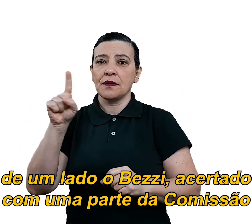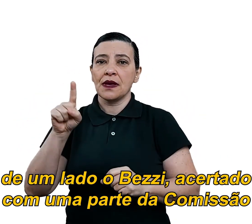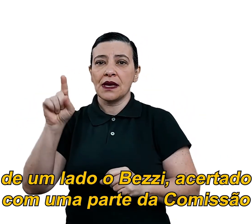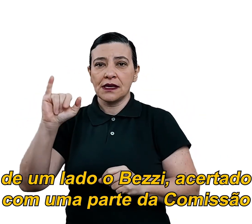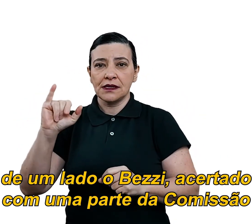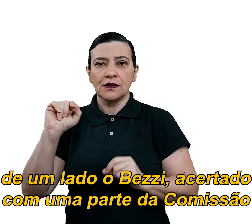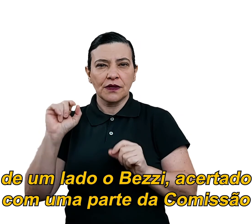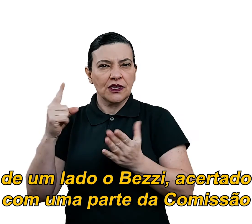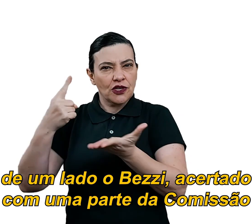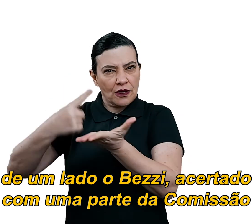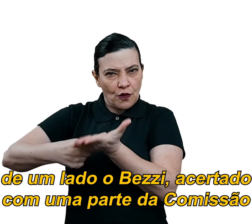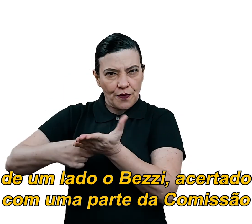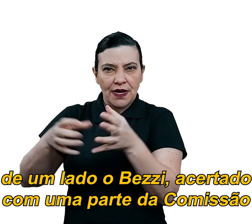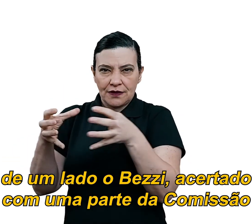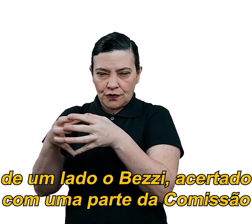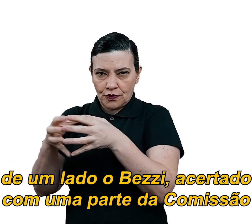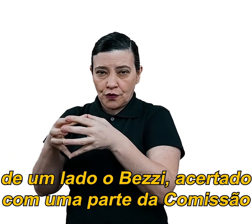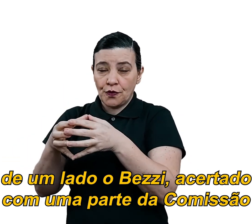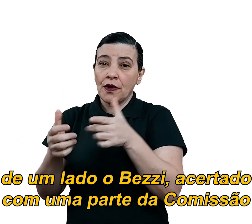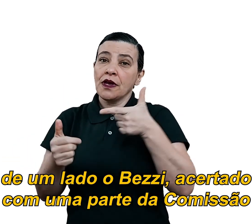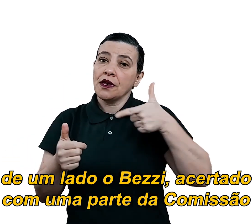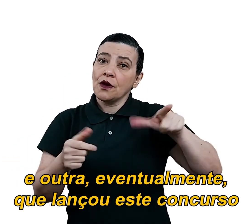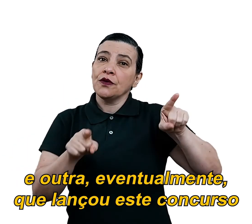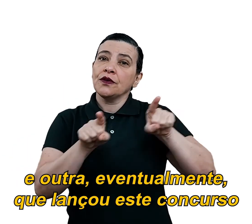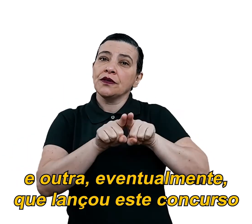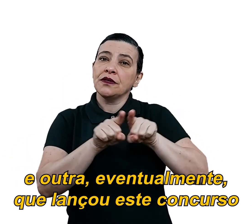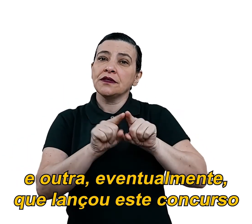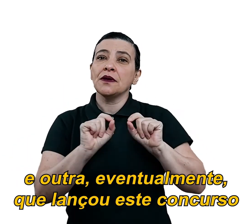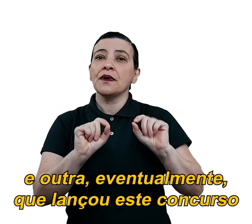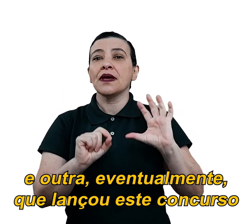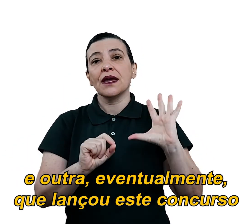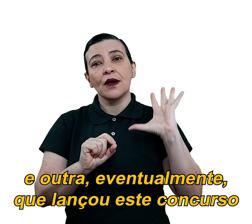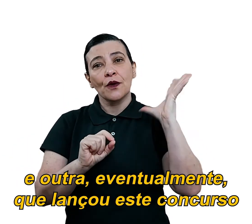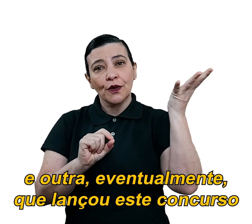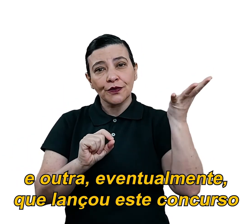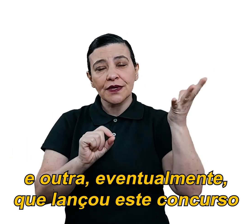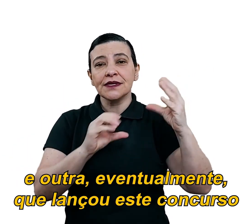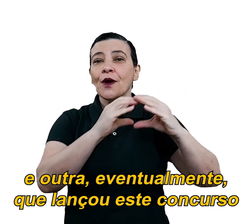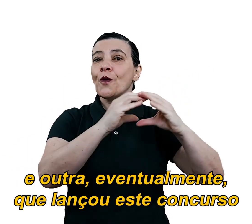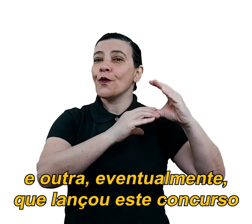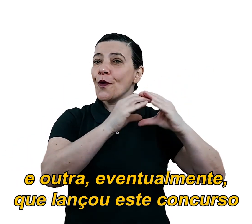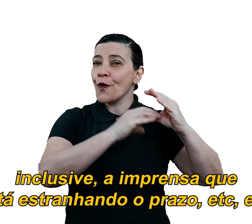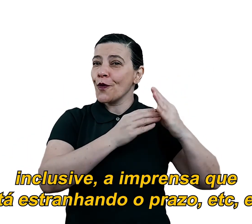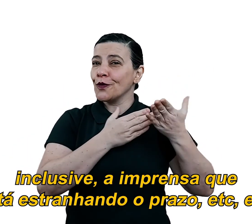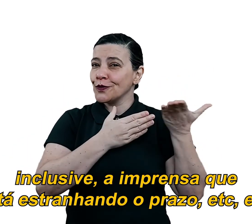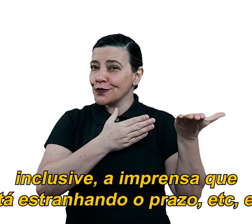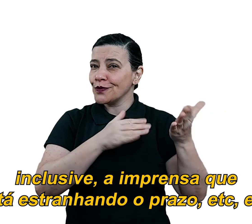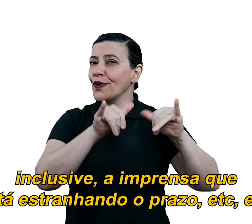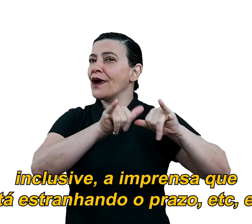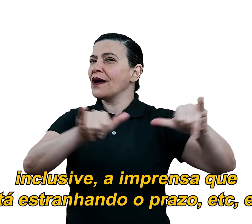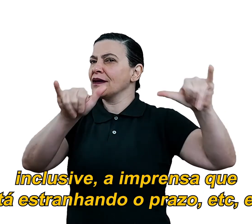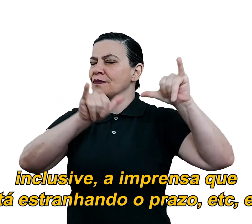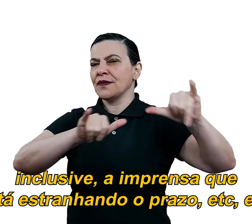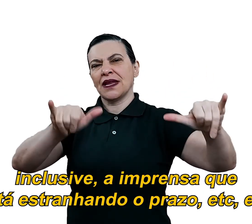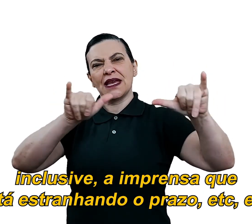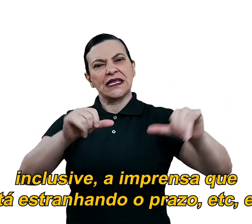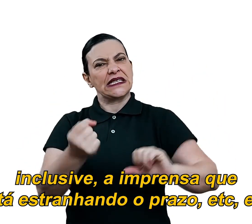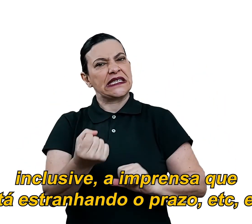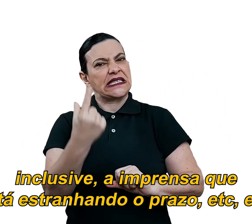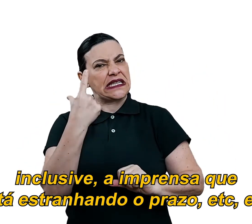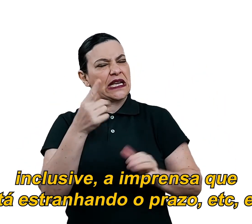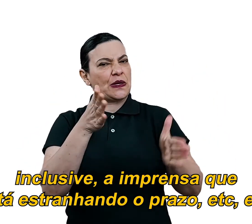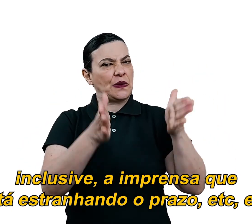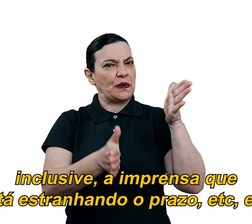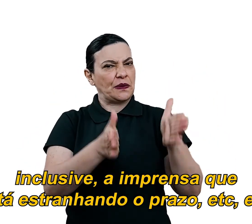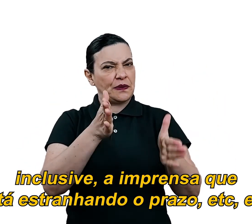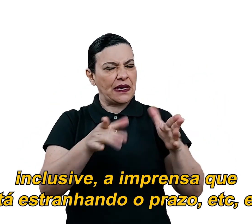o BESE, acertado com uma parte da comissão, e outra, eventualmente, que lançou esse concurso, que, inclusive, a imprensa está